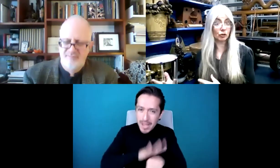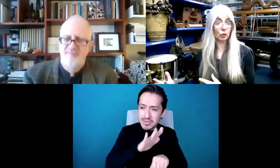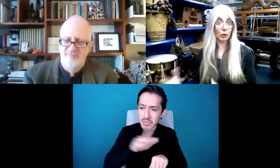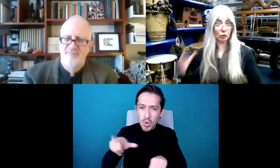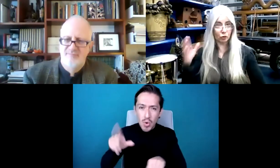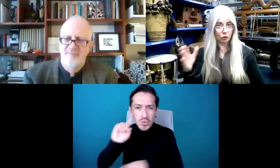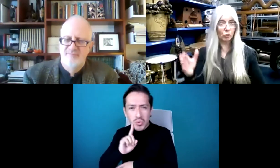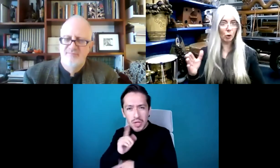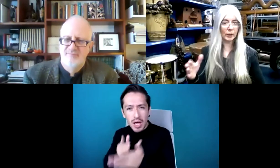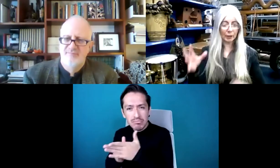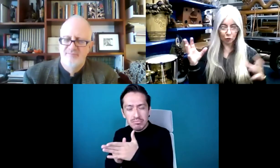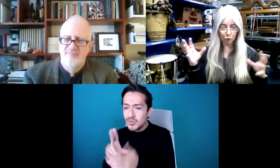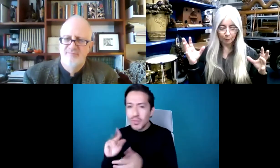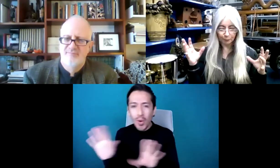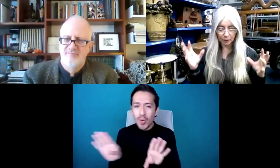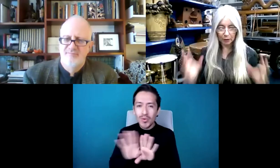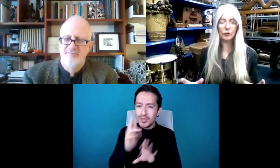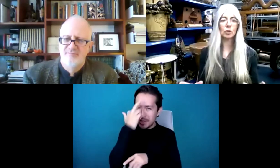Por las razones que ya expliqué.